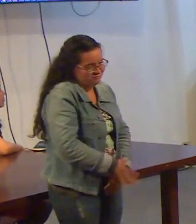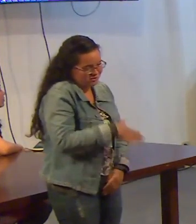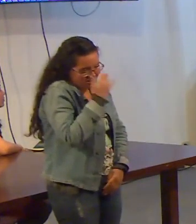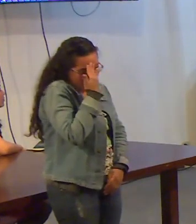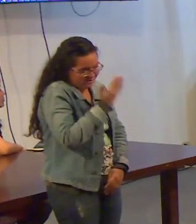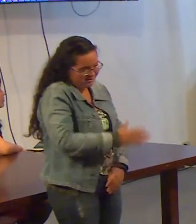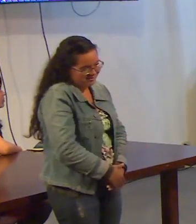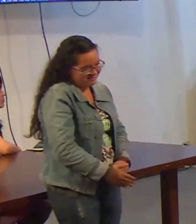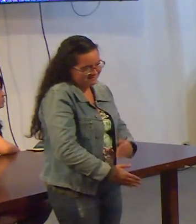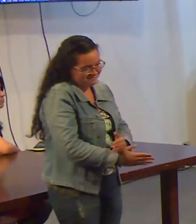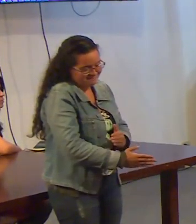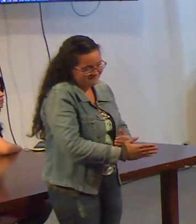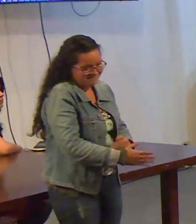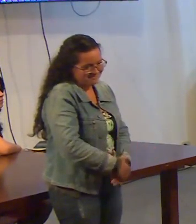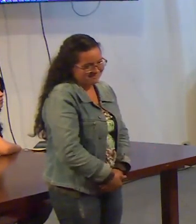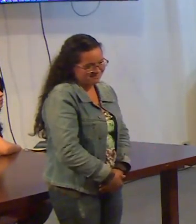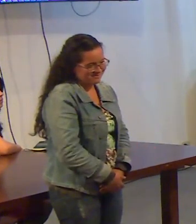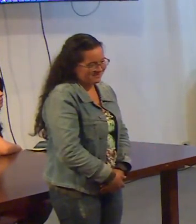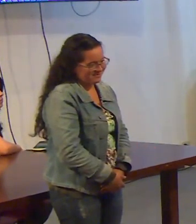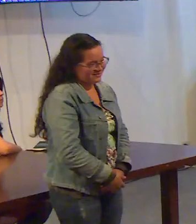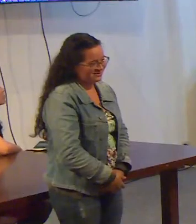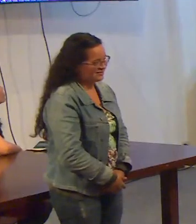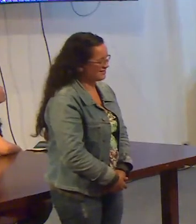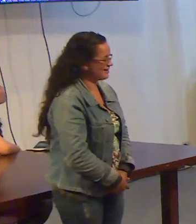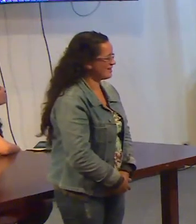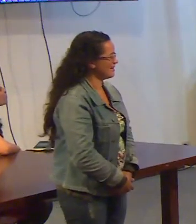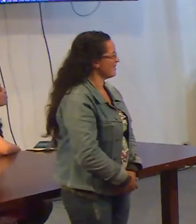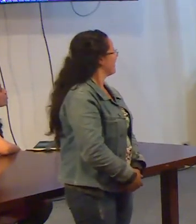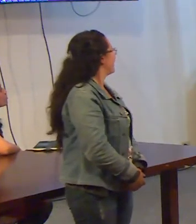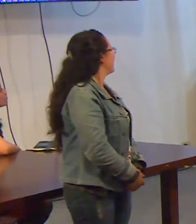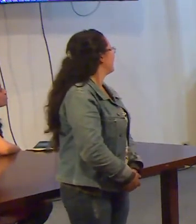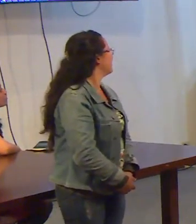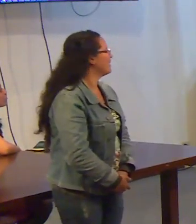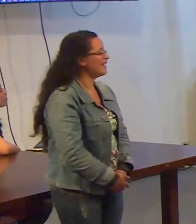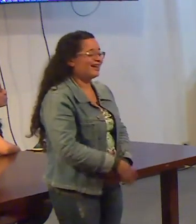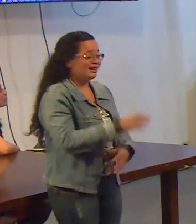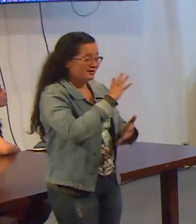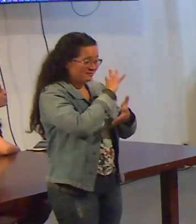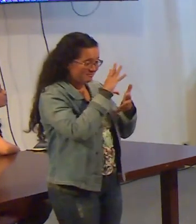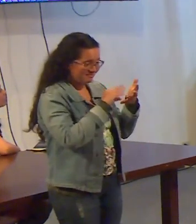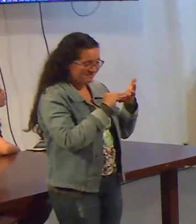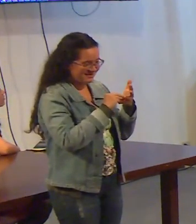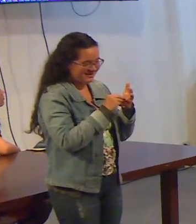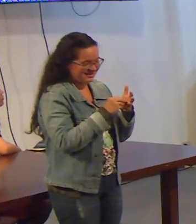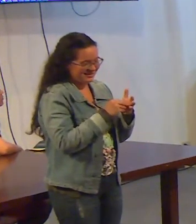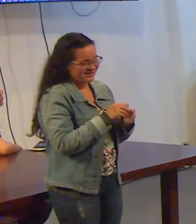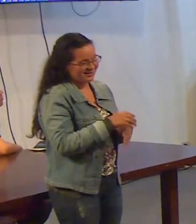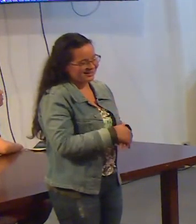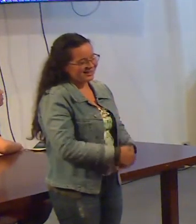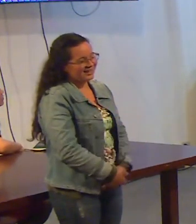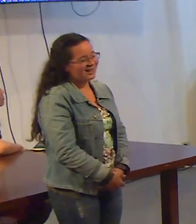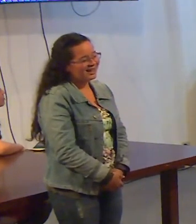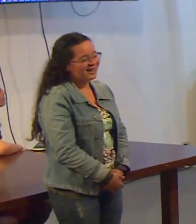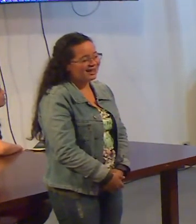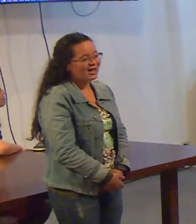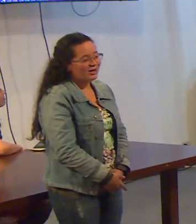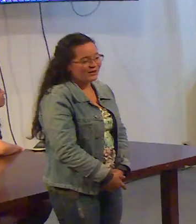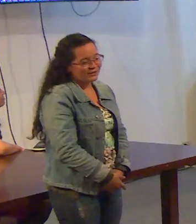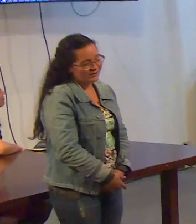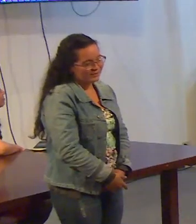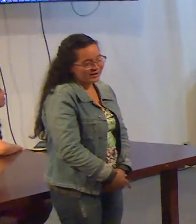Entonces creo que esa es la gran conclusión que queda de este espacio. Muchísimas gracias. Me imagino que el otro